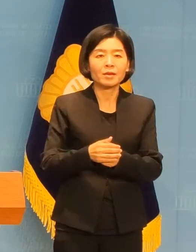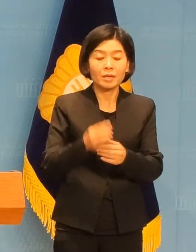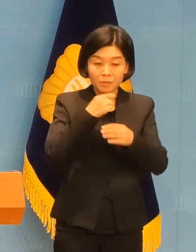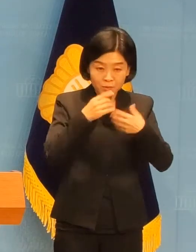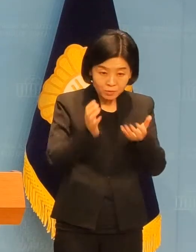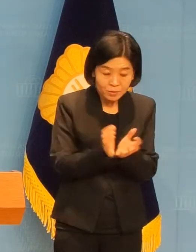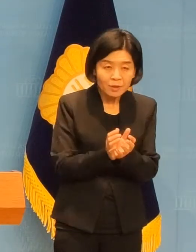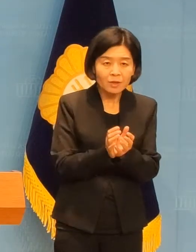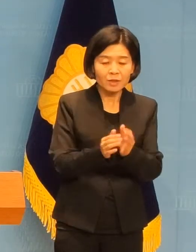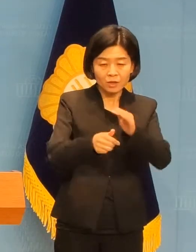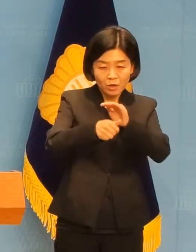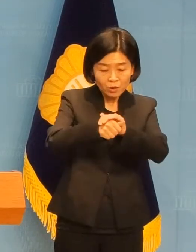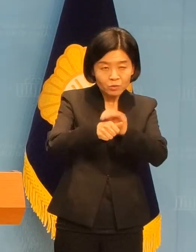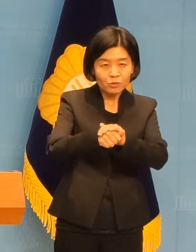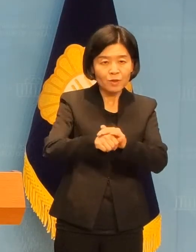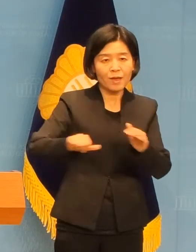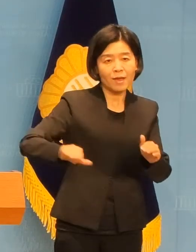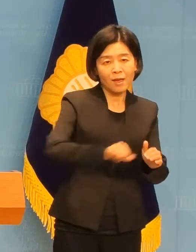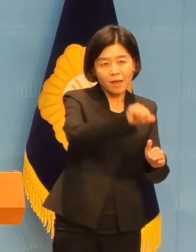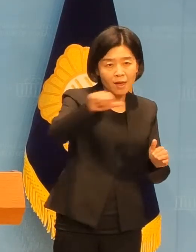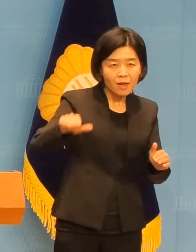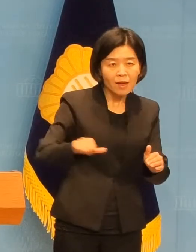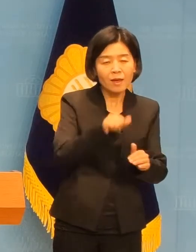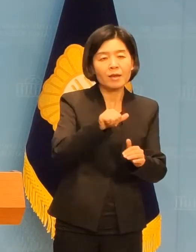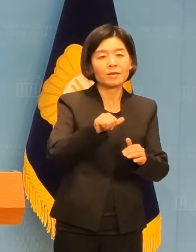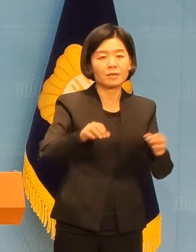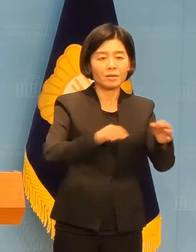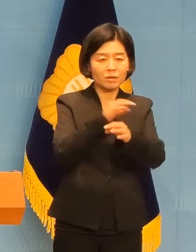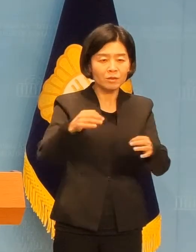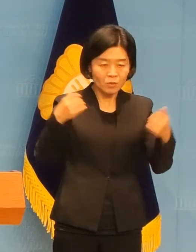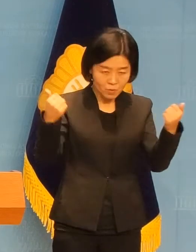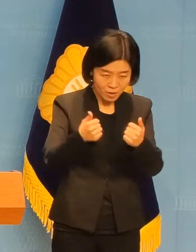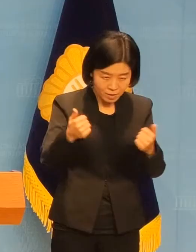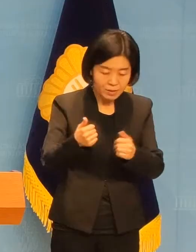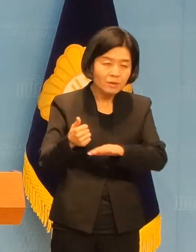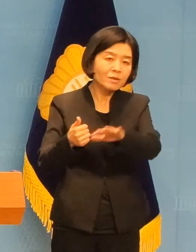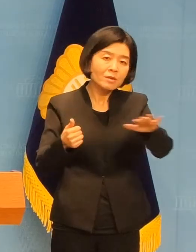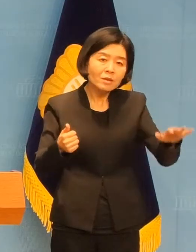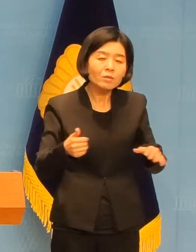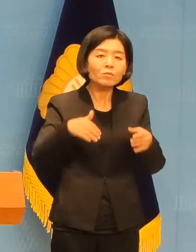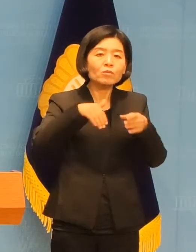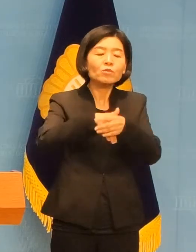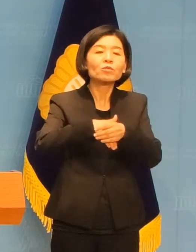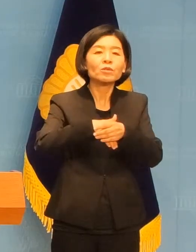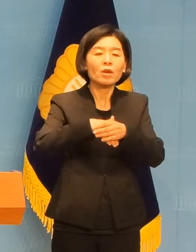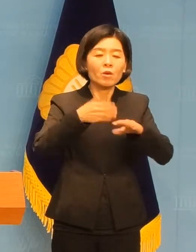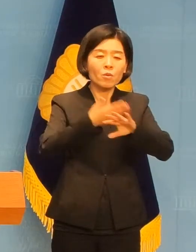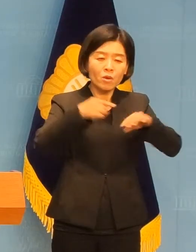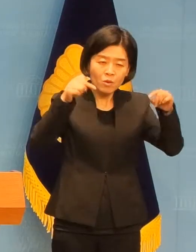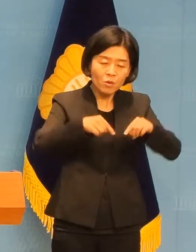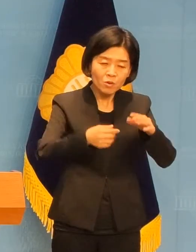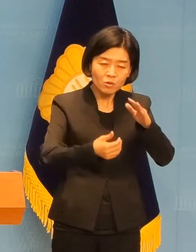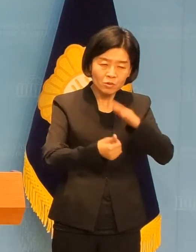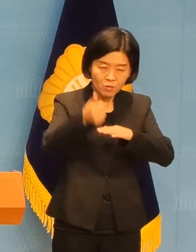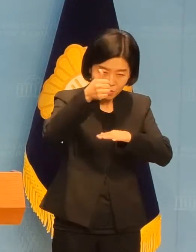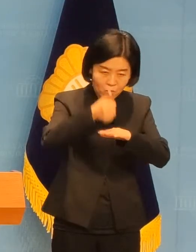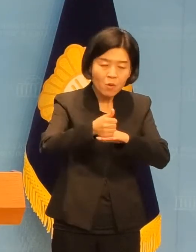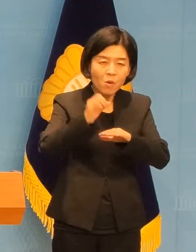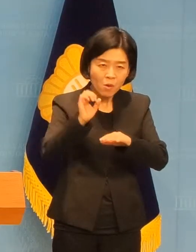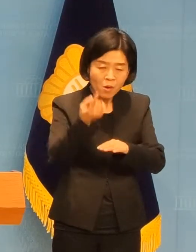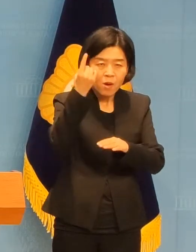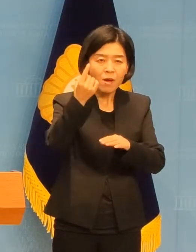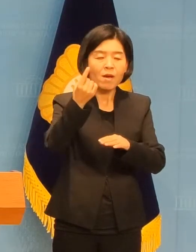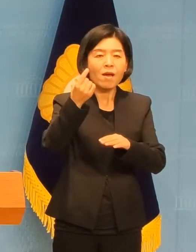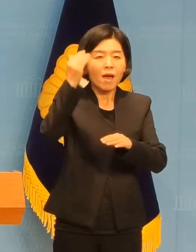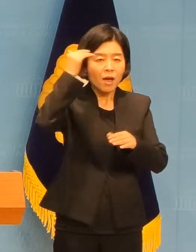더불어민주당은 경주 에이펙 정상회의가 보여준 문화 외교의 성과를 바탕으로 K컬처 300조 시대를